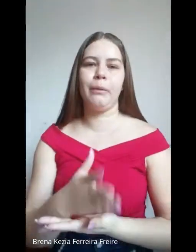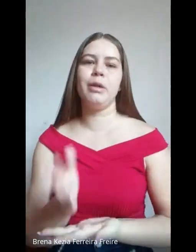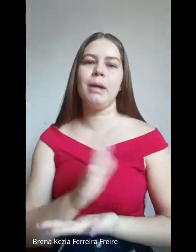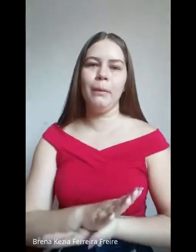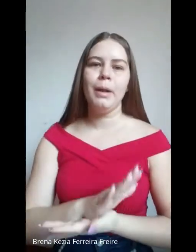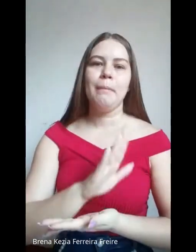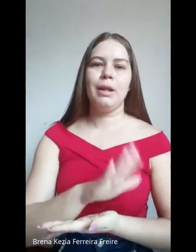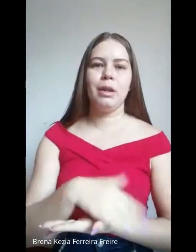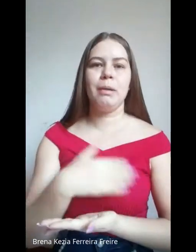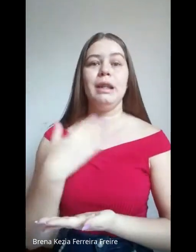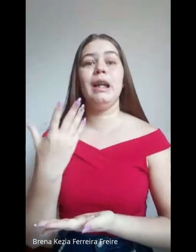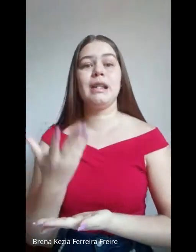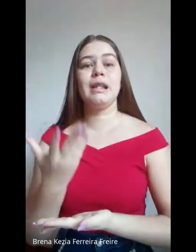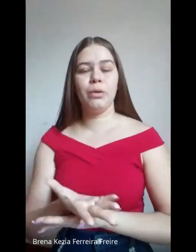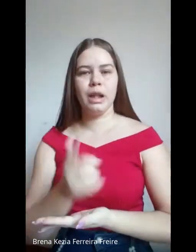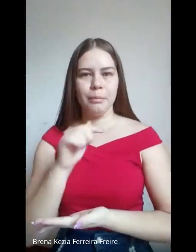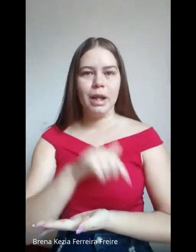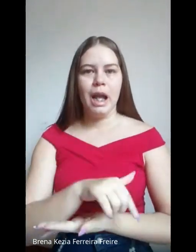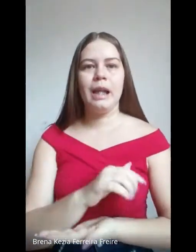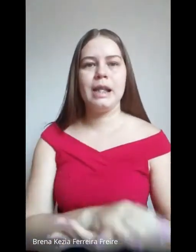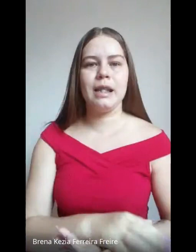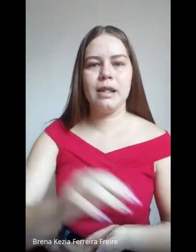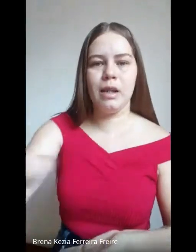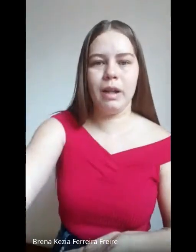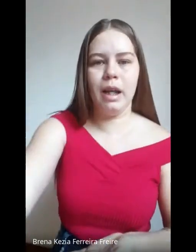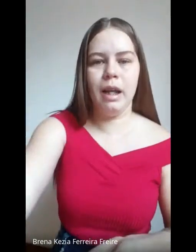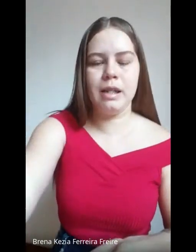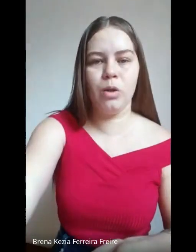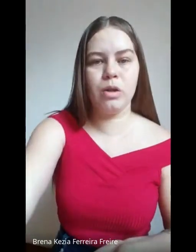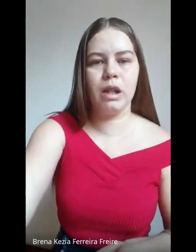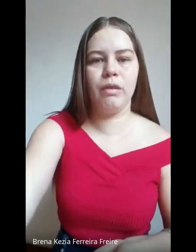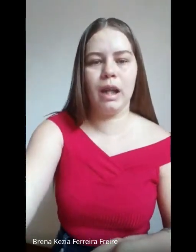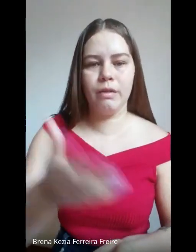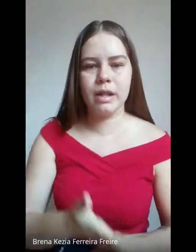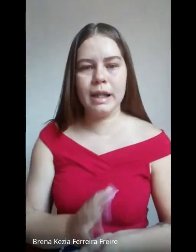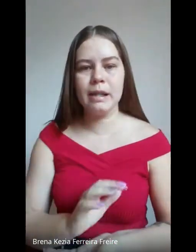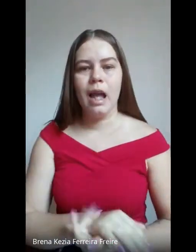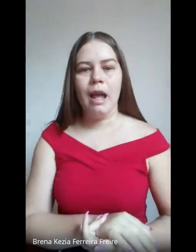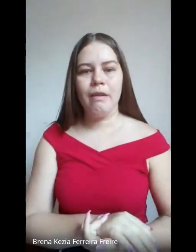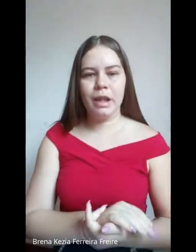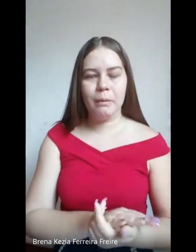animal, mas também tem essa outra descrição, né? Esse outro significado que vocês viram